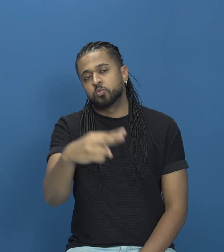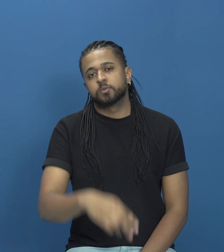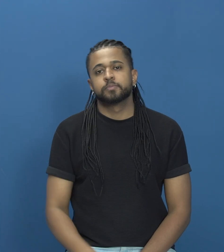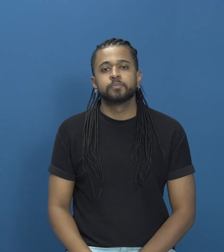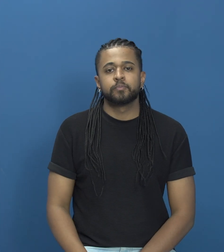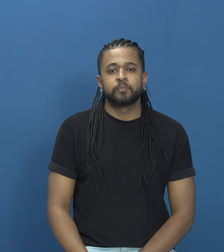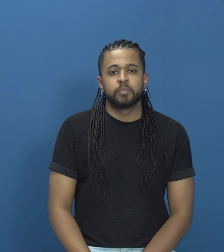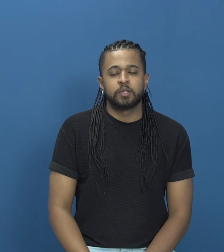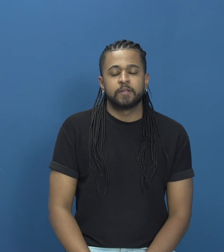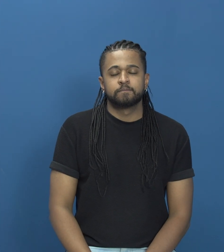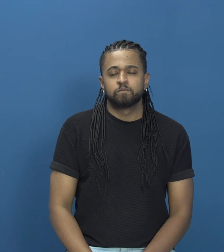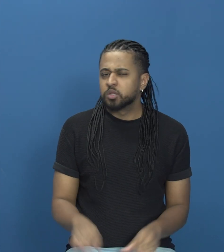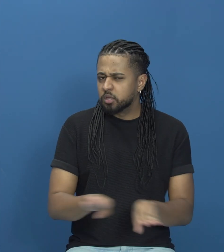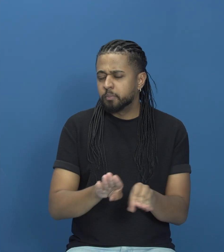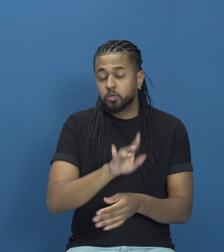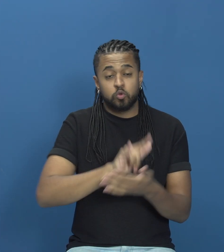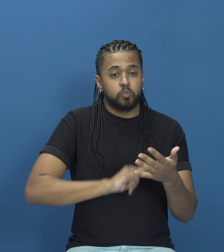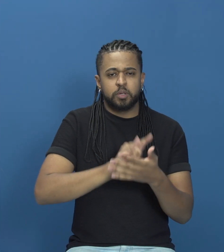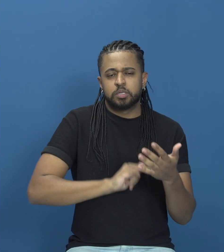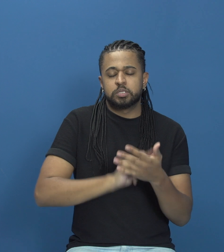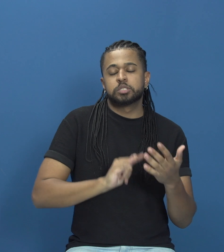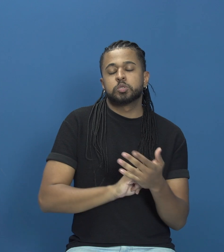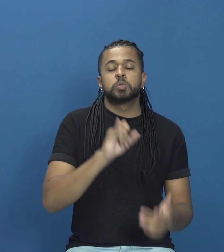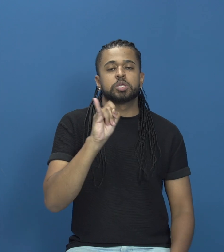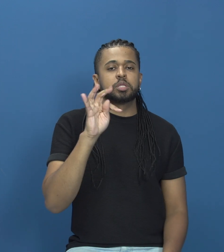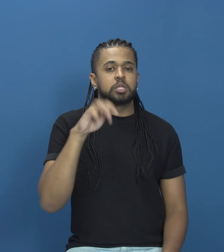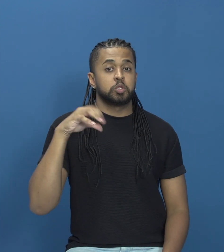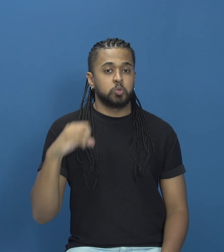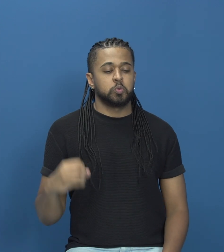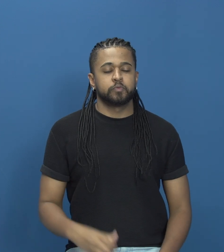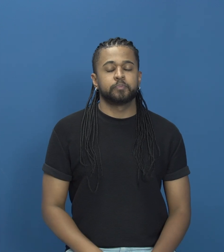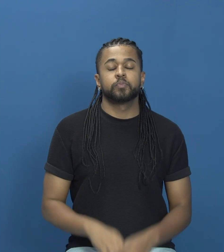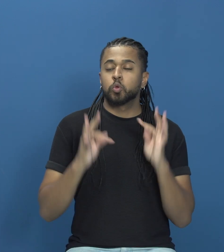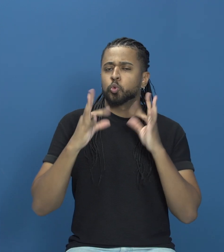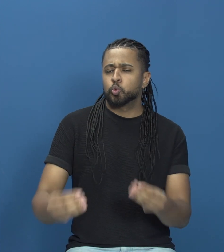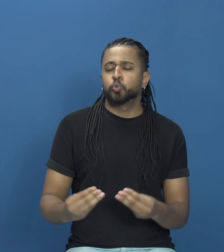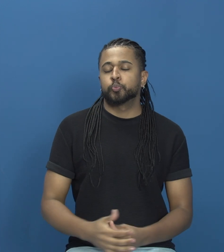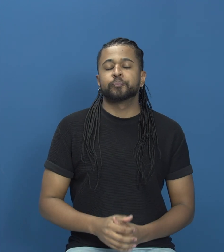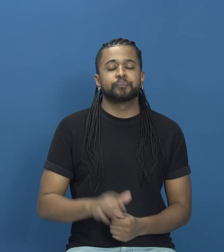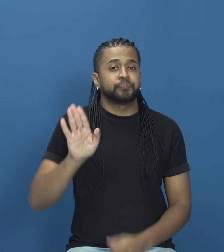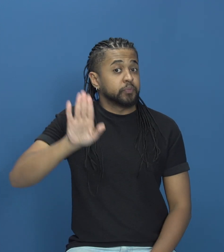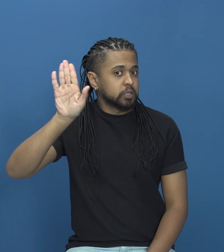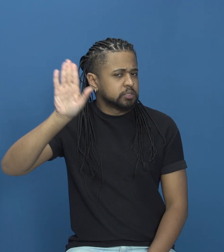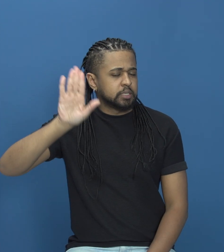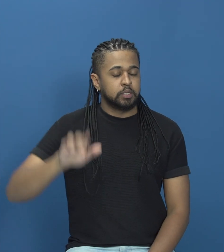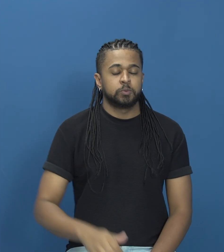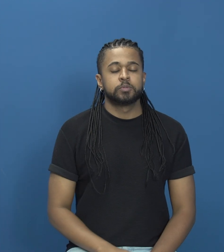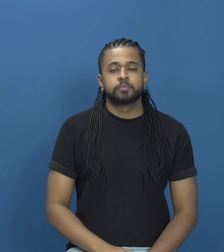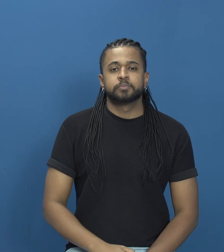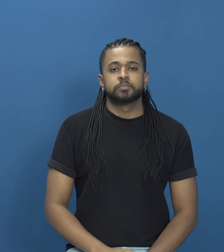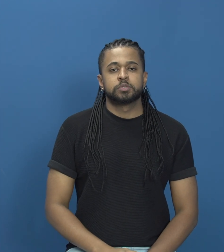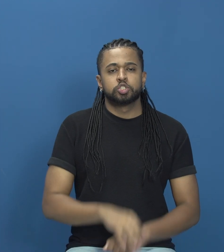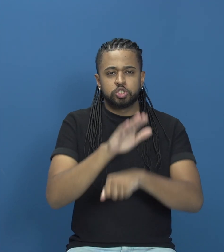10.3.2. Além da documentação elencada no item 9, todas os candidatos, as